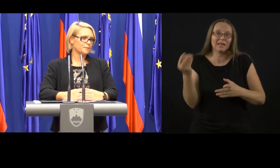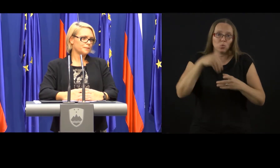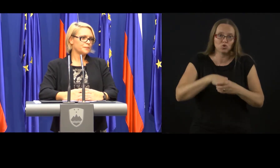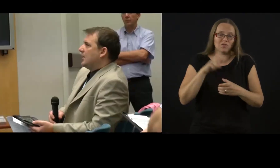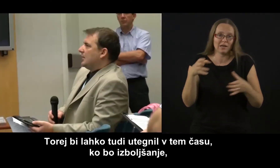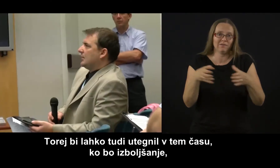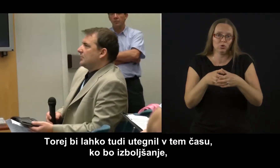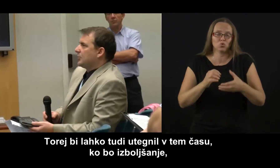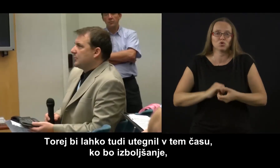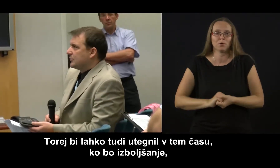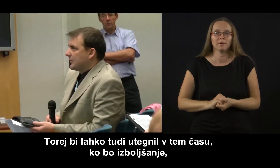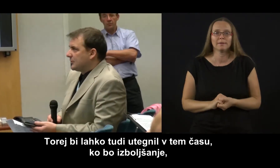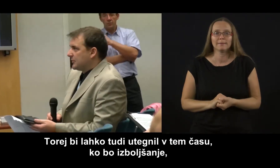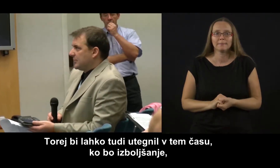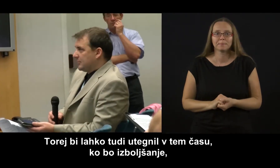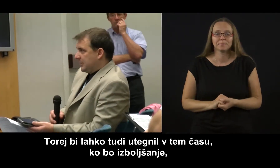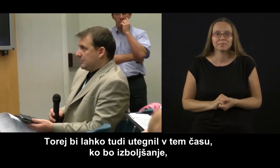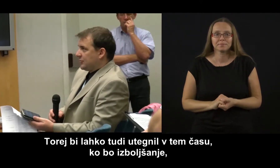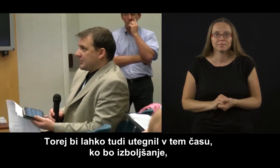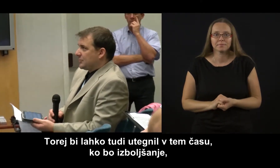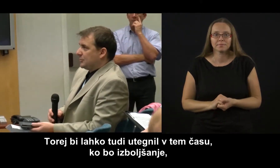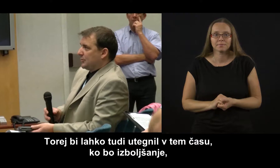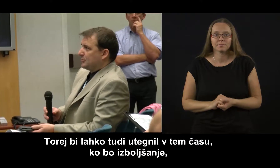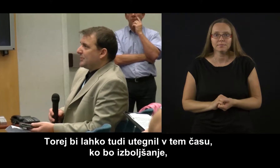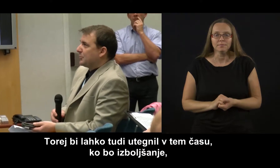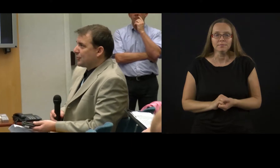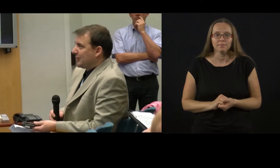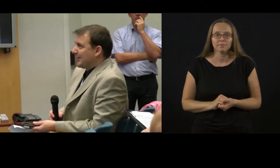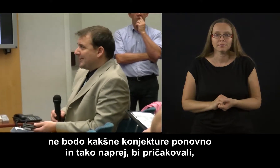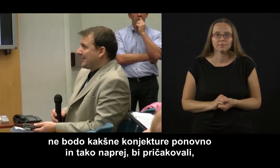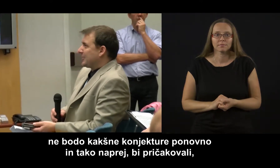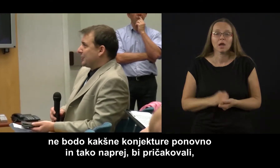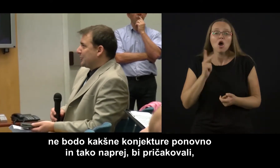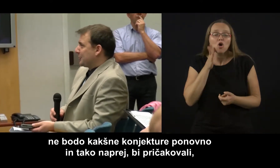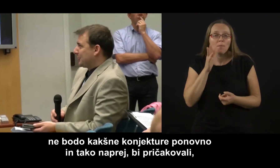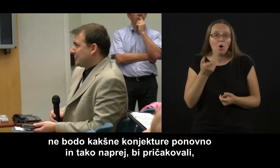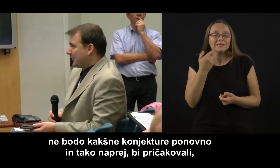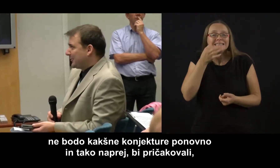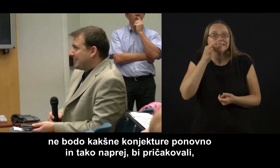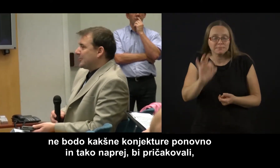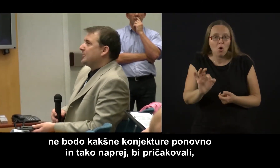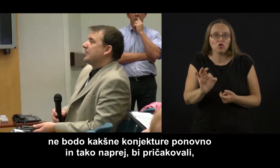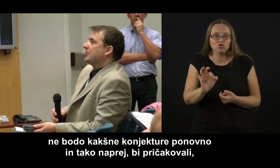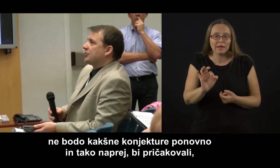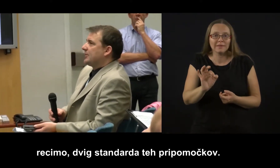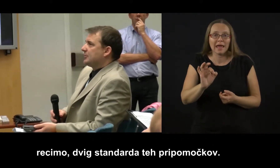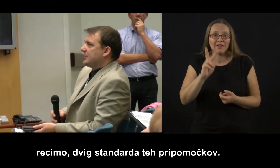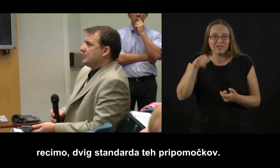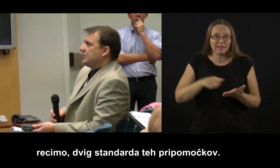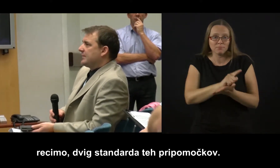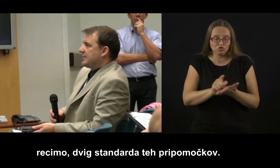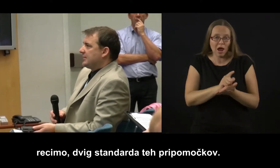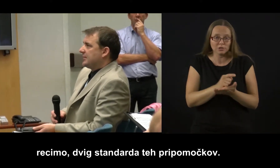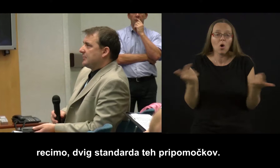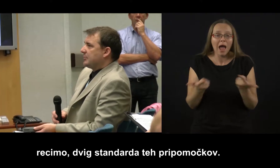družbo. Torej bi tudi lahko v tem času, ko bo izboljšanja ne, nekakšne konjunkture ponovne in tako naprej, pričakovali tudi